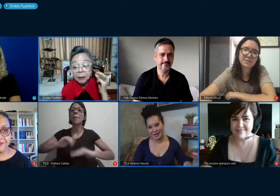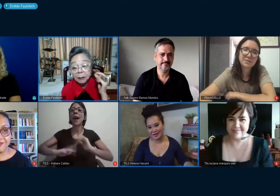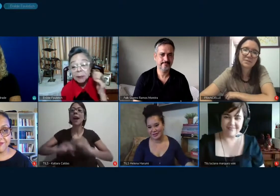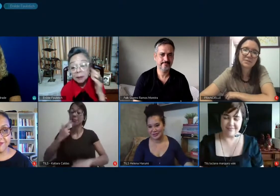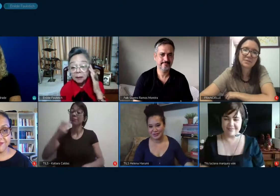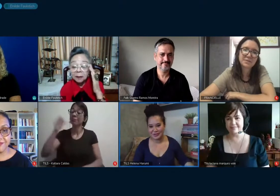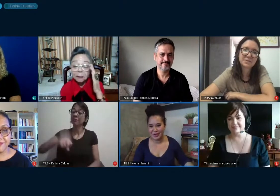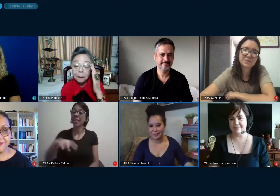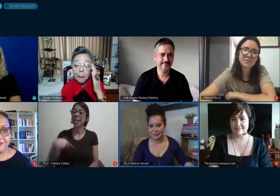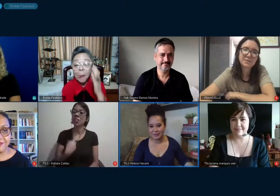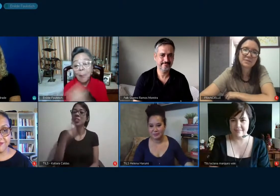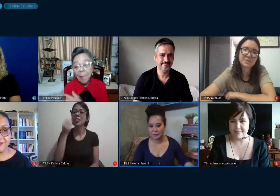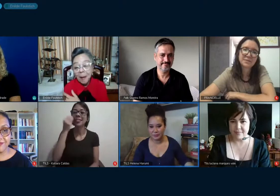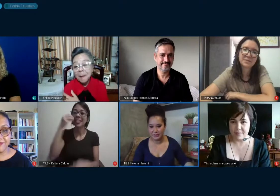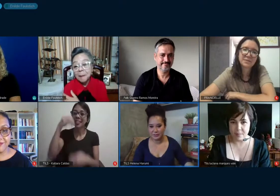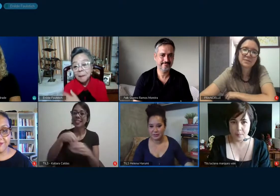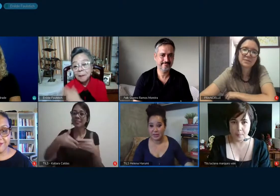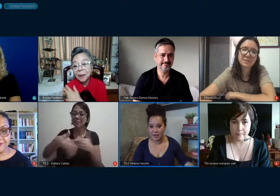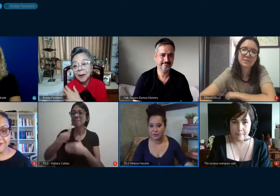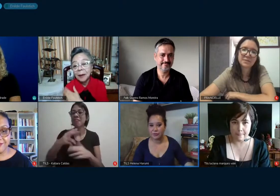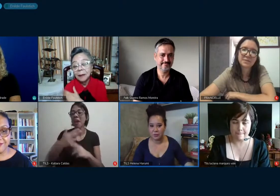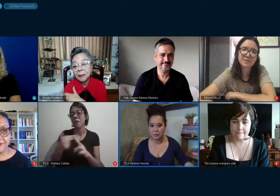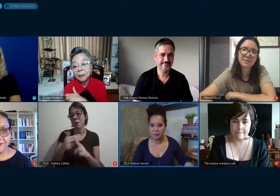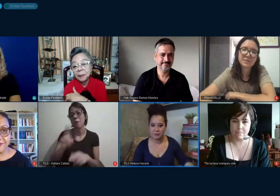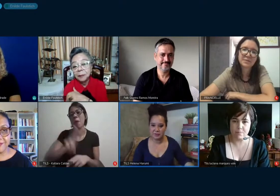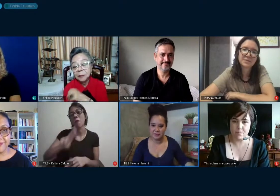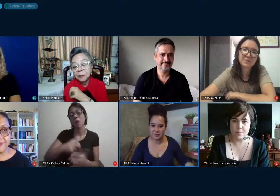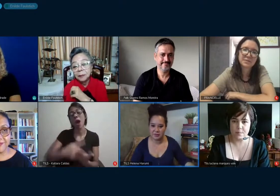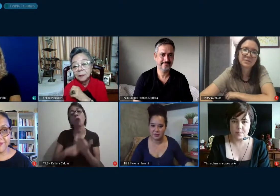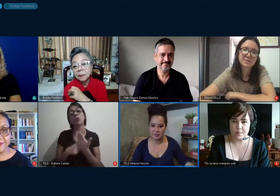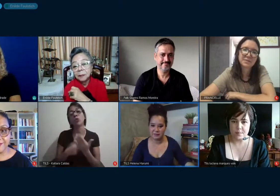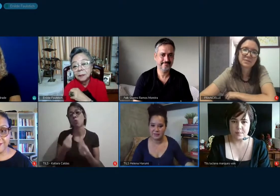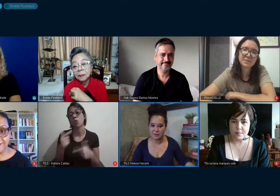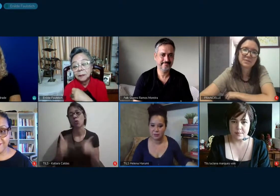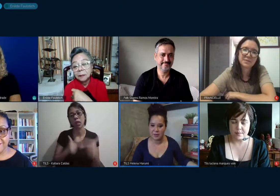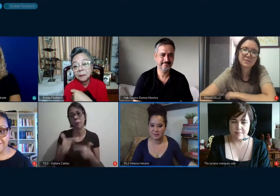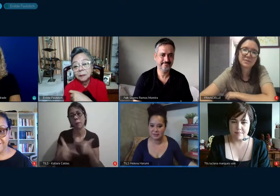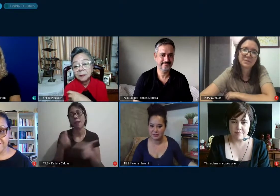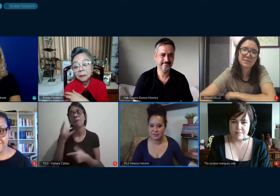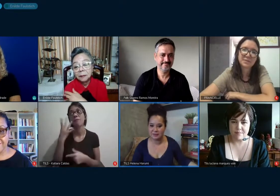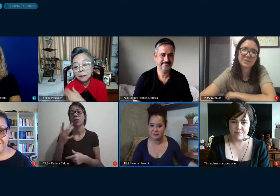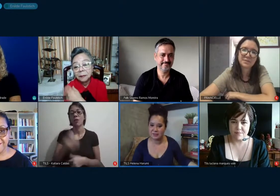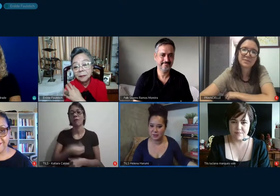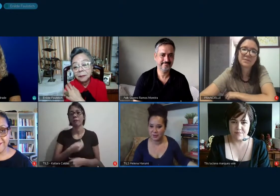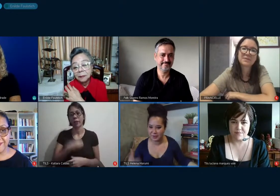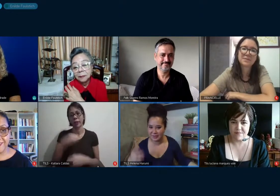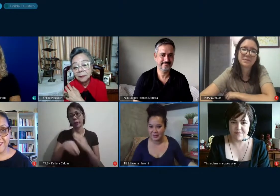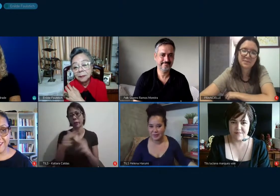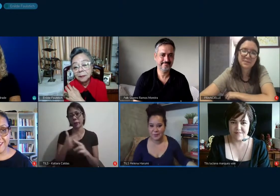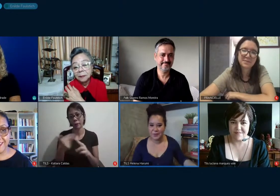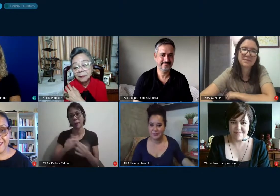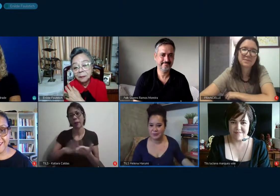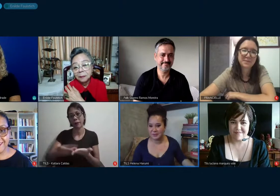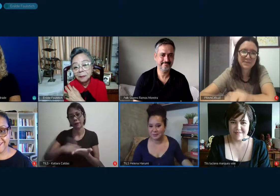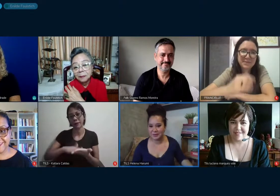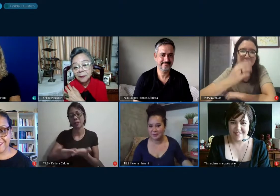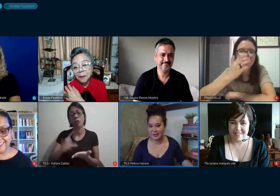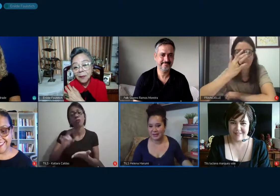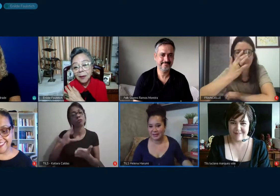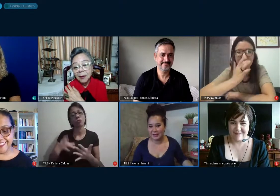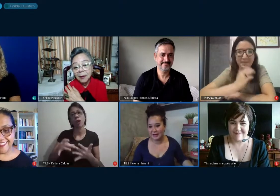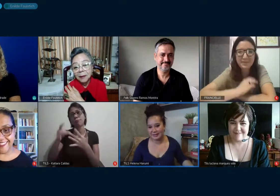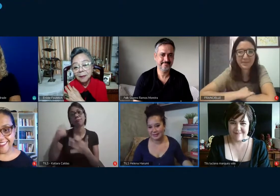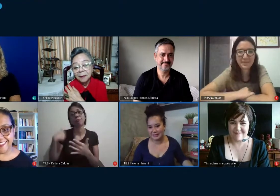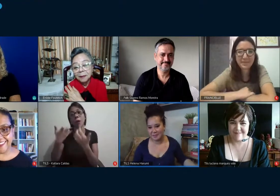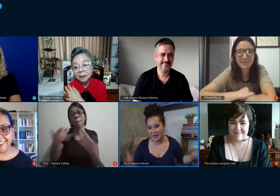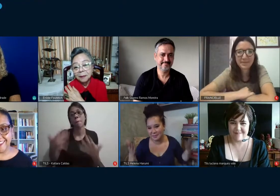para a gente já usa muito e ajudou muito e facilitou bastante a nossa vida. Só um ponto mesmo que eu